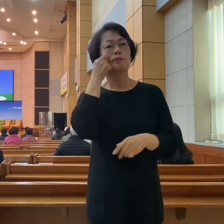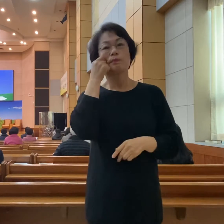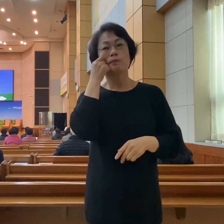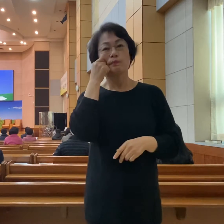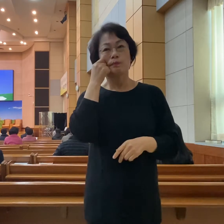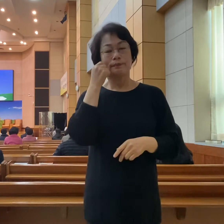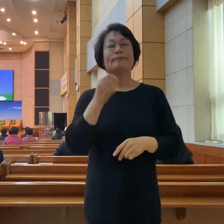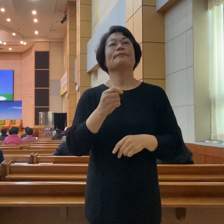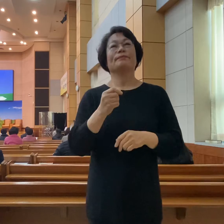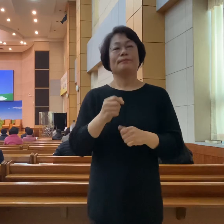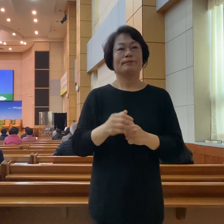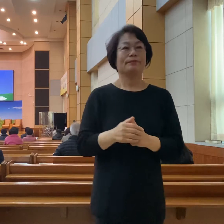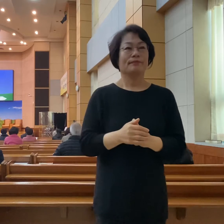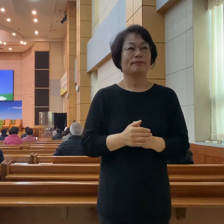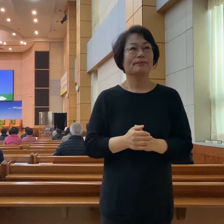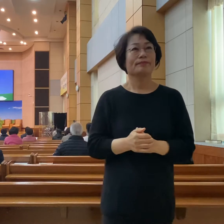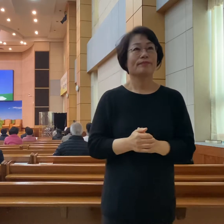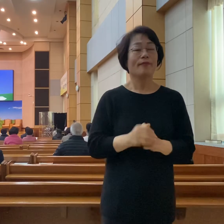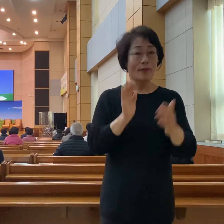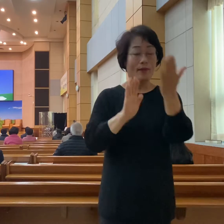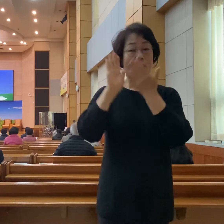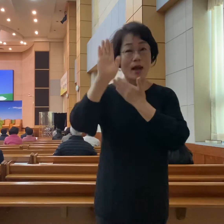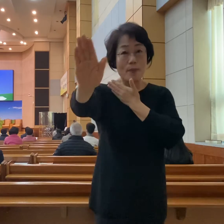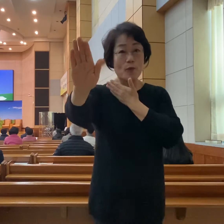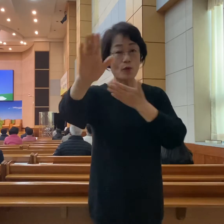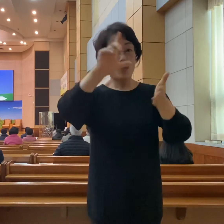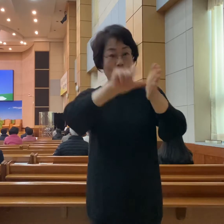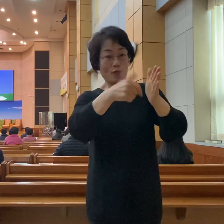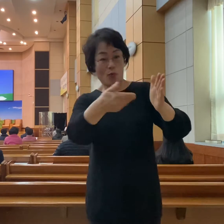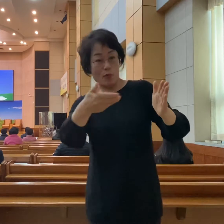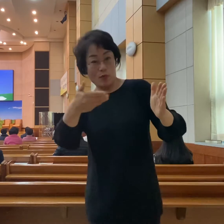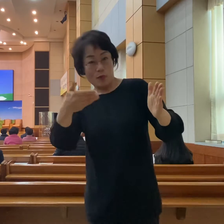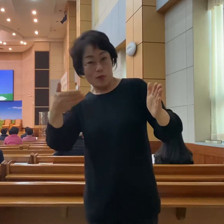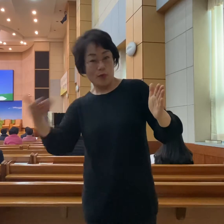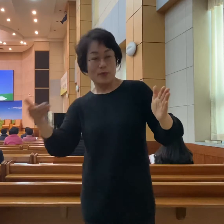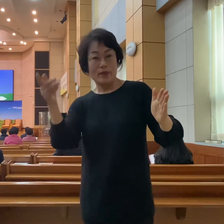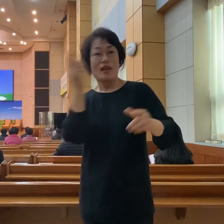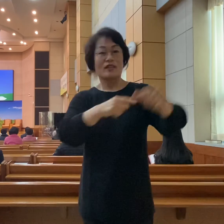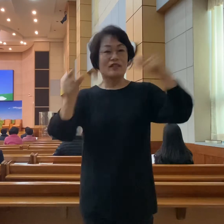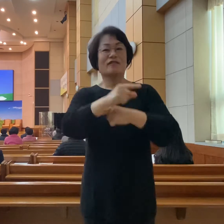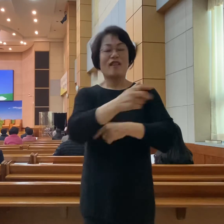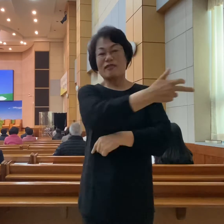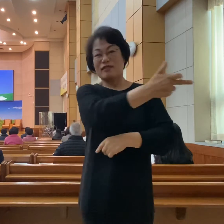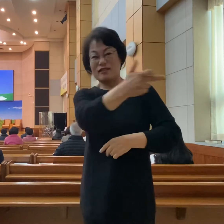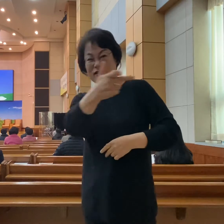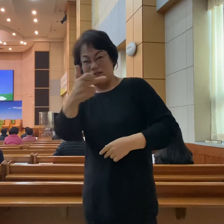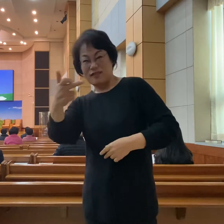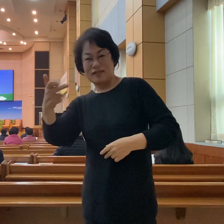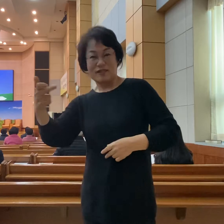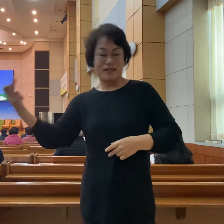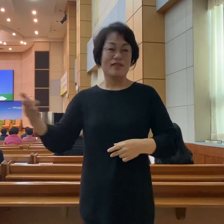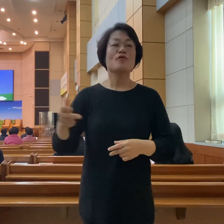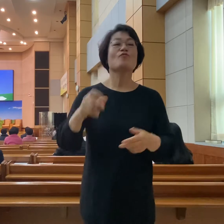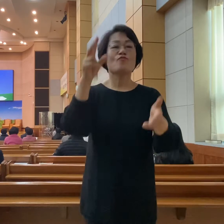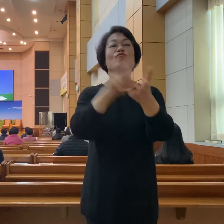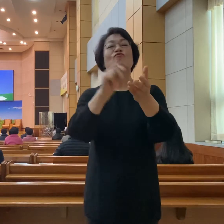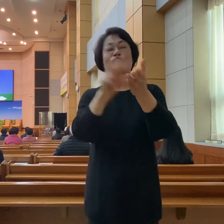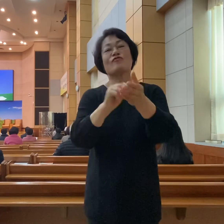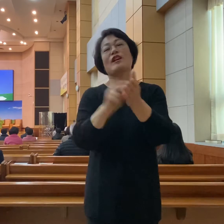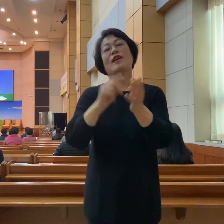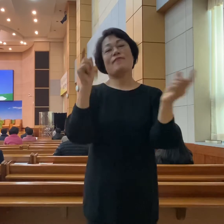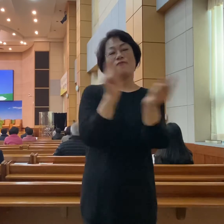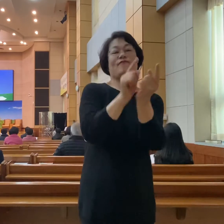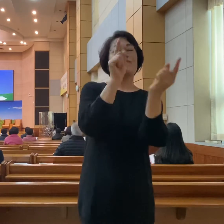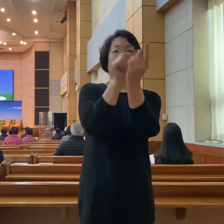보지 않습니까? 앞으로 시간이 가면 갈수록 이보다 더 큰 것이 또 우리에게